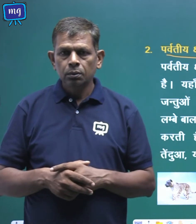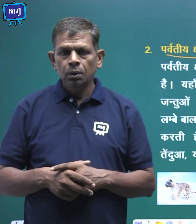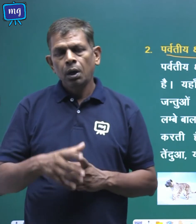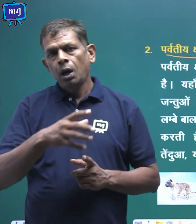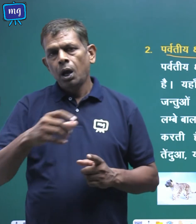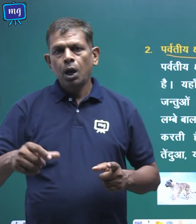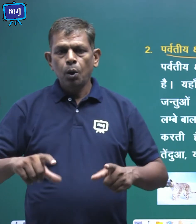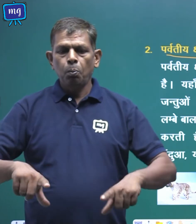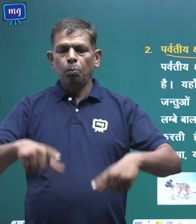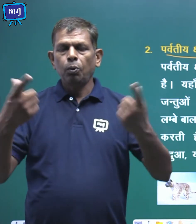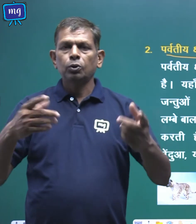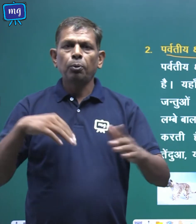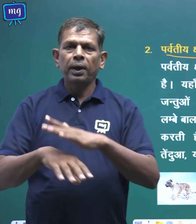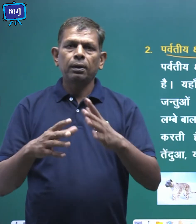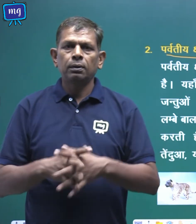एवं पौधों में